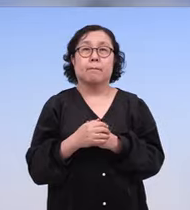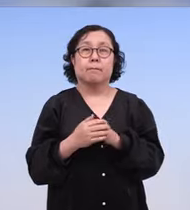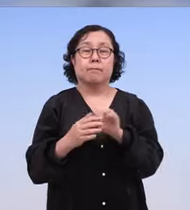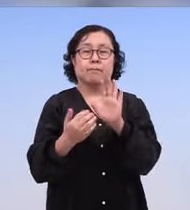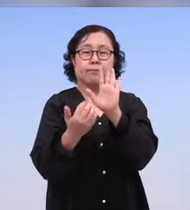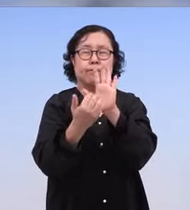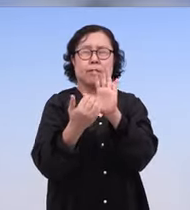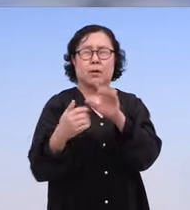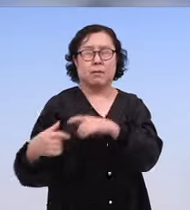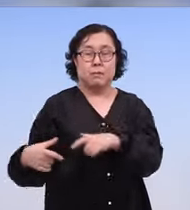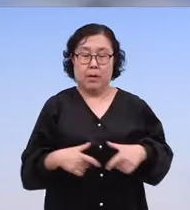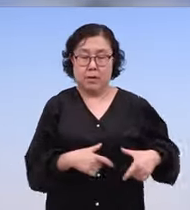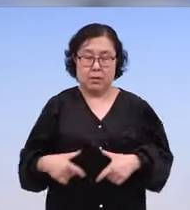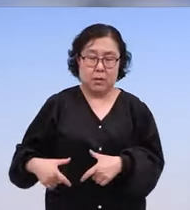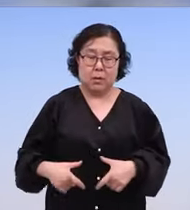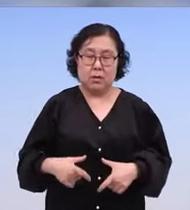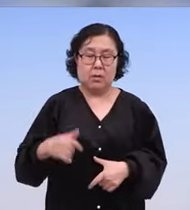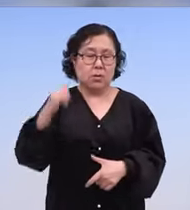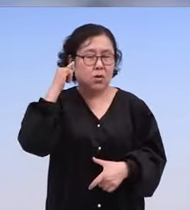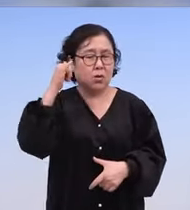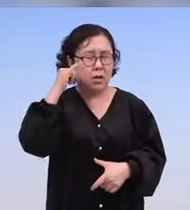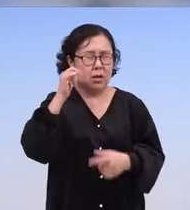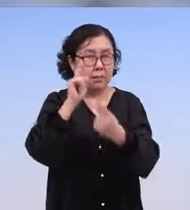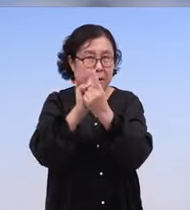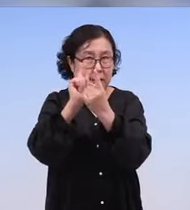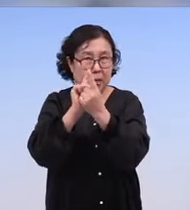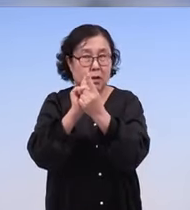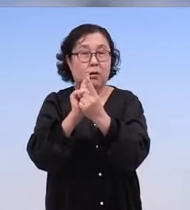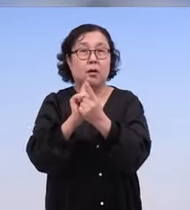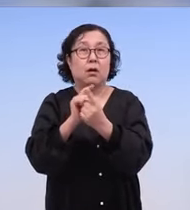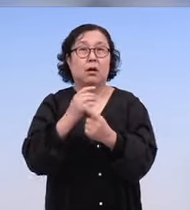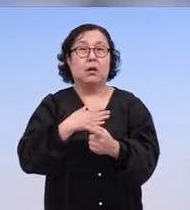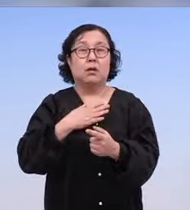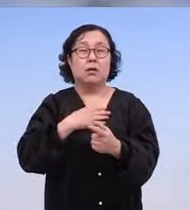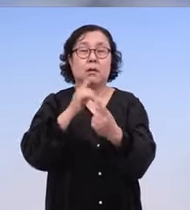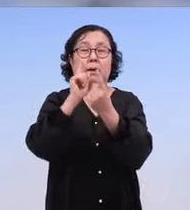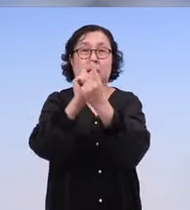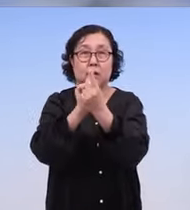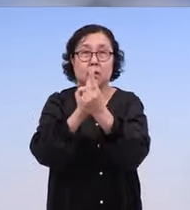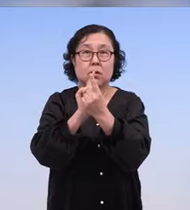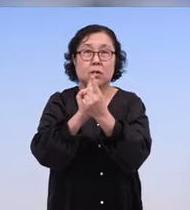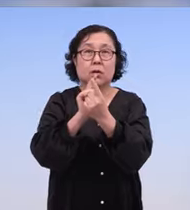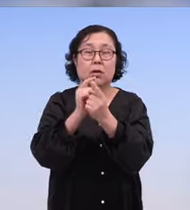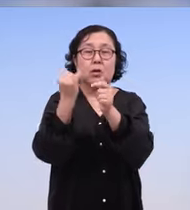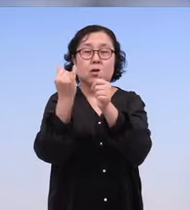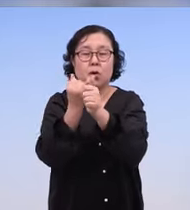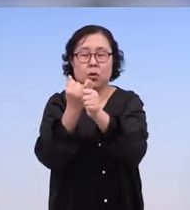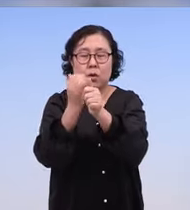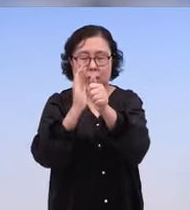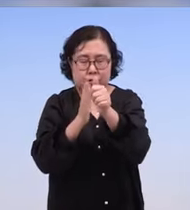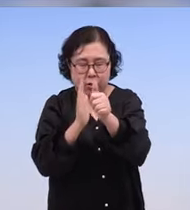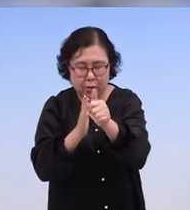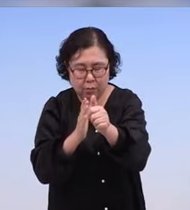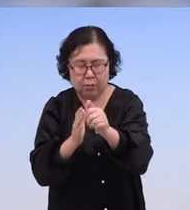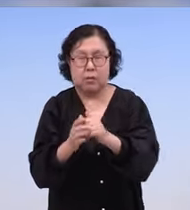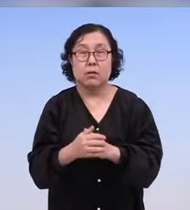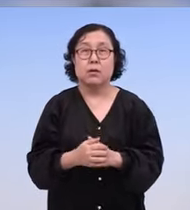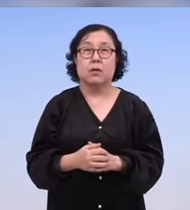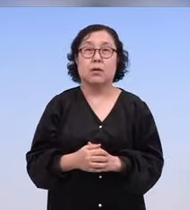이제 망설이는데 계속 만나자고, 그래서 이제 만났더니 프로포즈를 하는 거예요. 결혼을 하자는